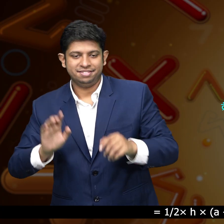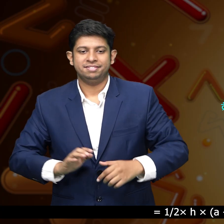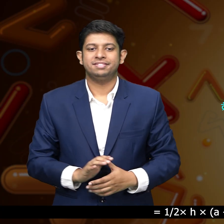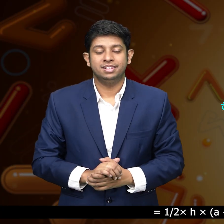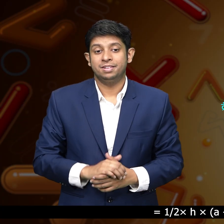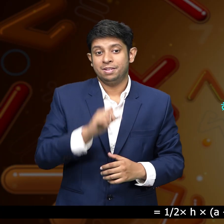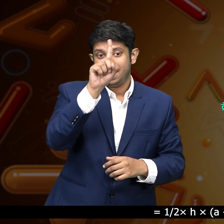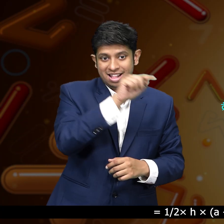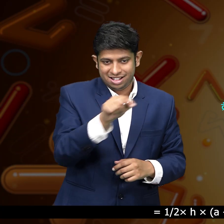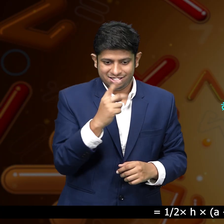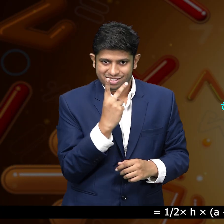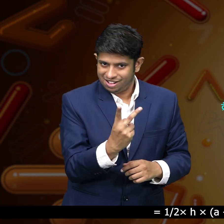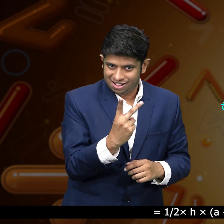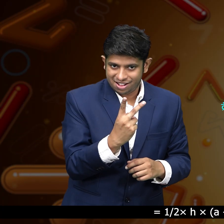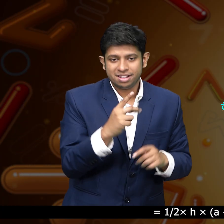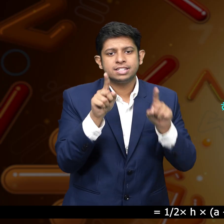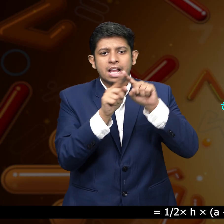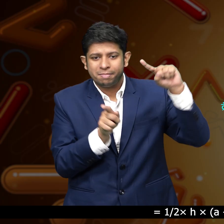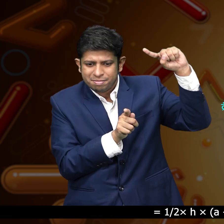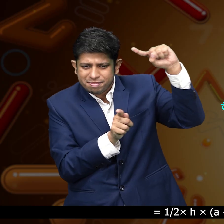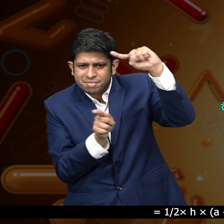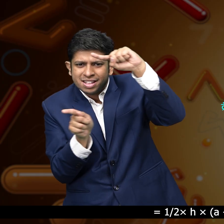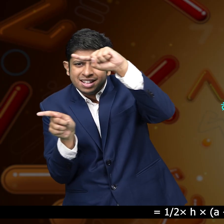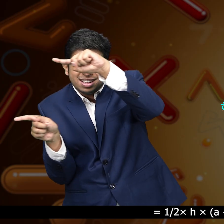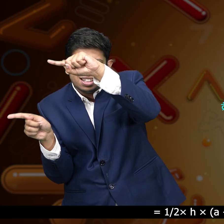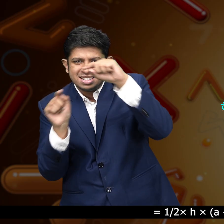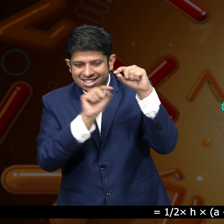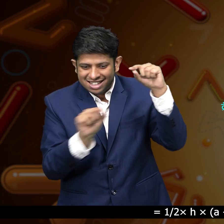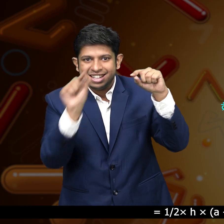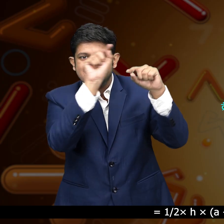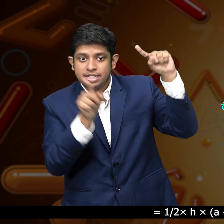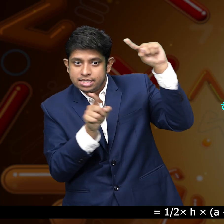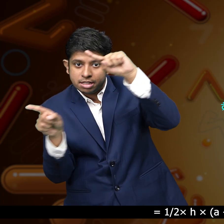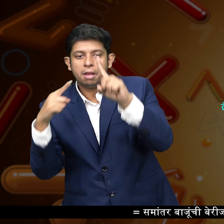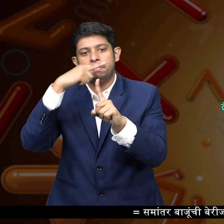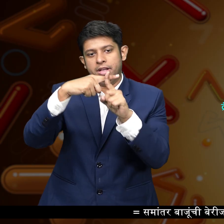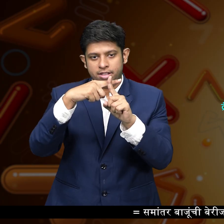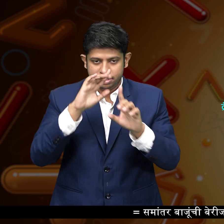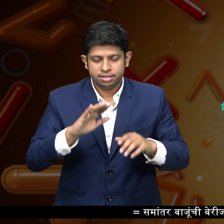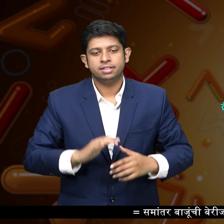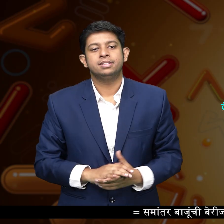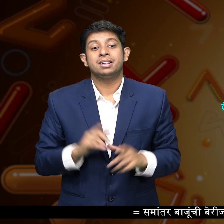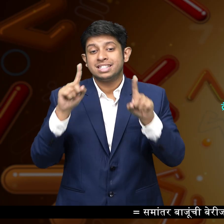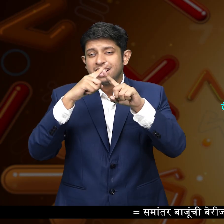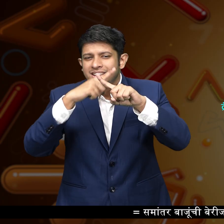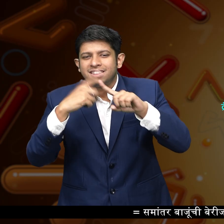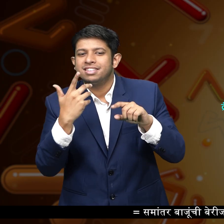बरोबर एका कंसामध्ये a अधिक b भागिले 2h समांतर बाजूंची बेरीज